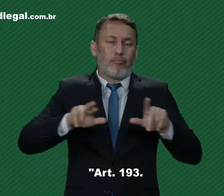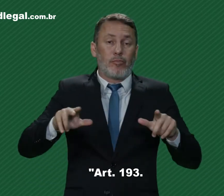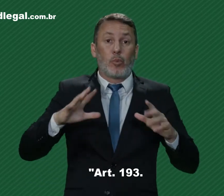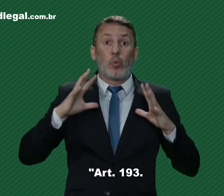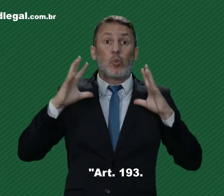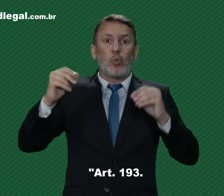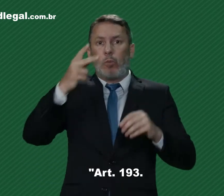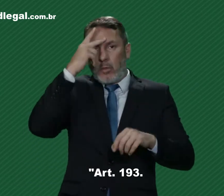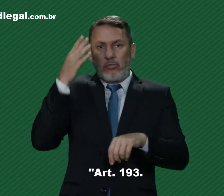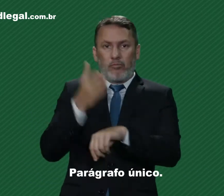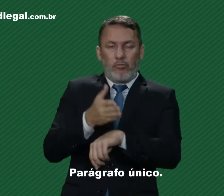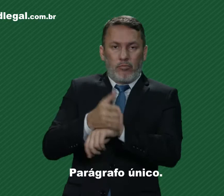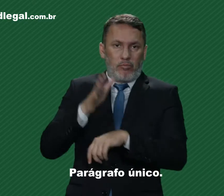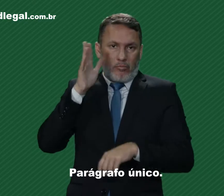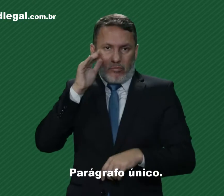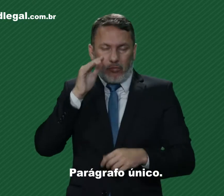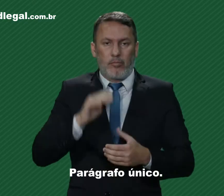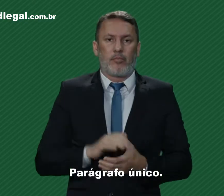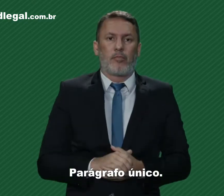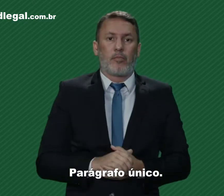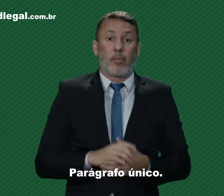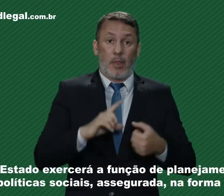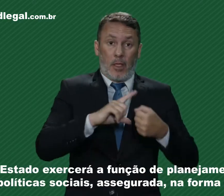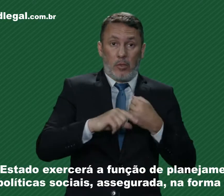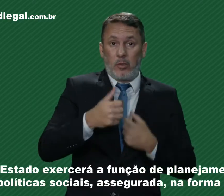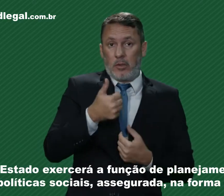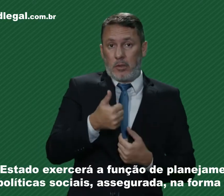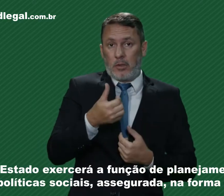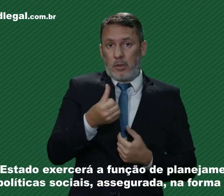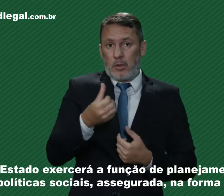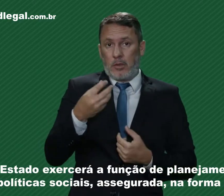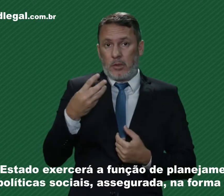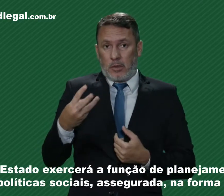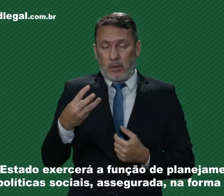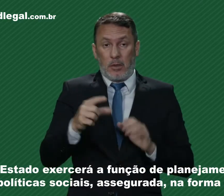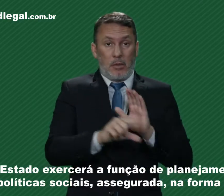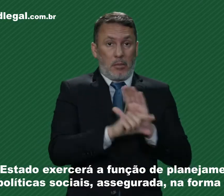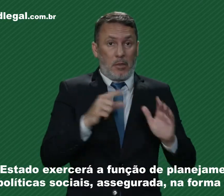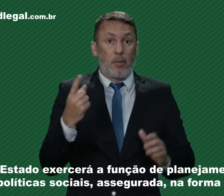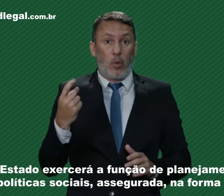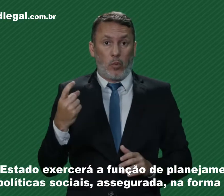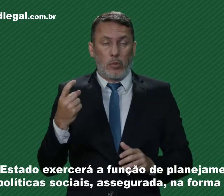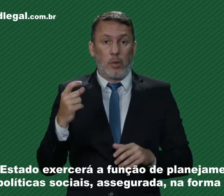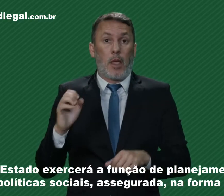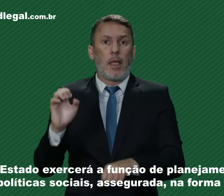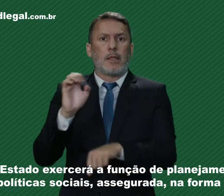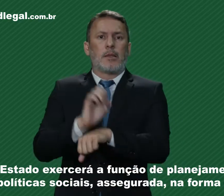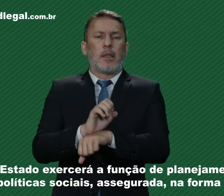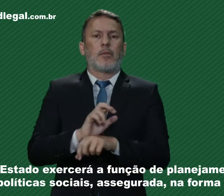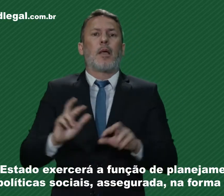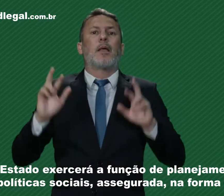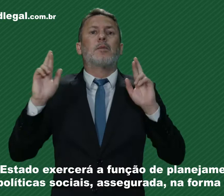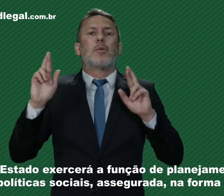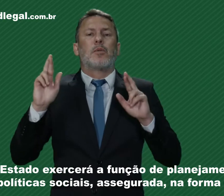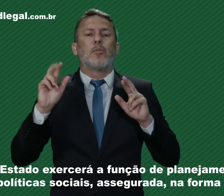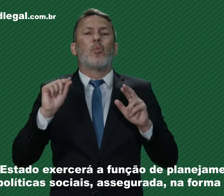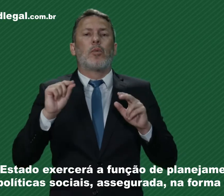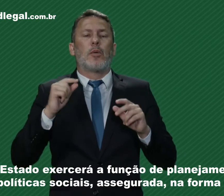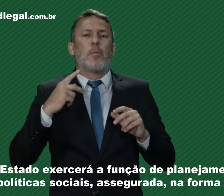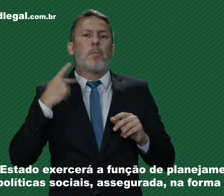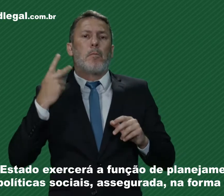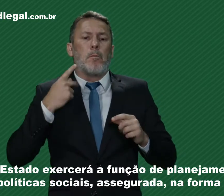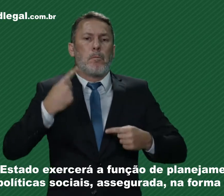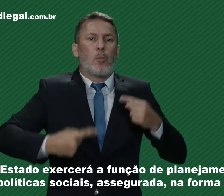Artigo 193. Parágrafo único. O Estado exercerá a função de planejamento das políticas